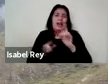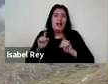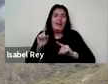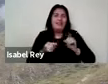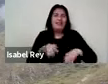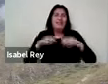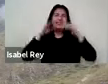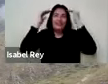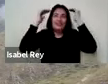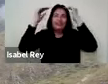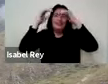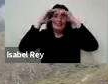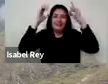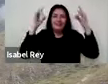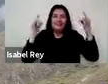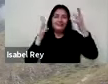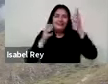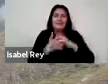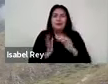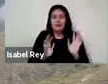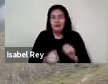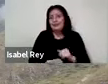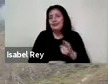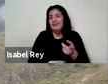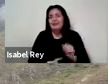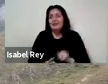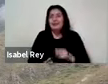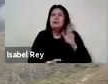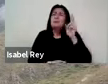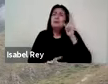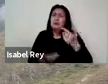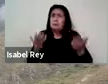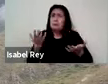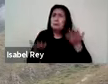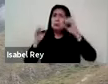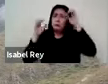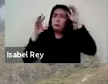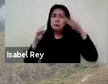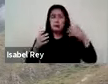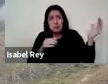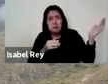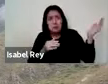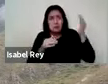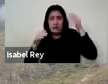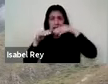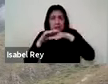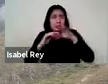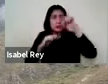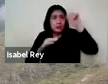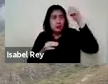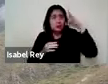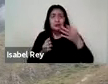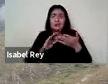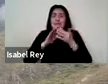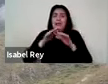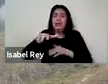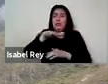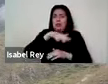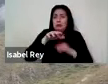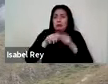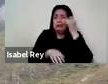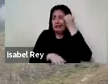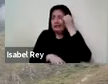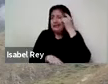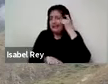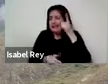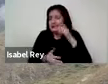sus techitos, a veces ponen su toldera, profesor, puede llover o cúbranse del sol. Y la comunidad, cuando entiende el